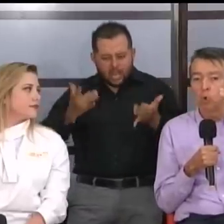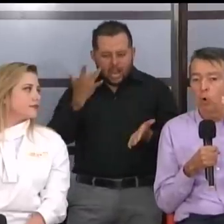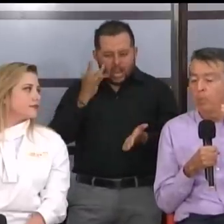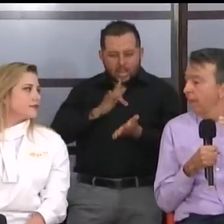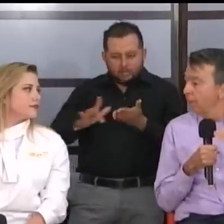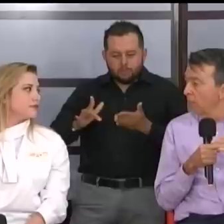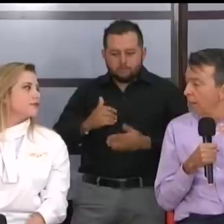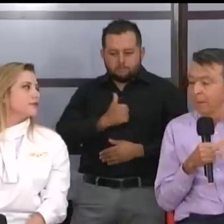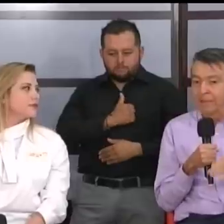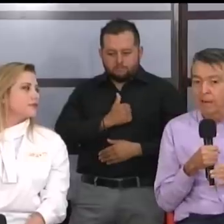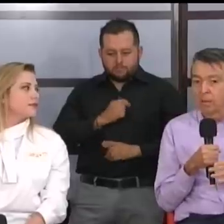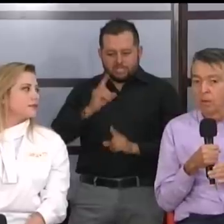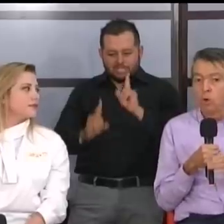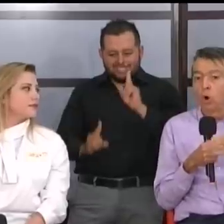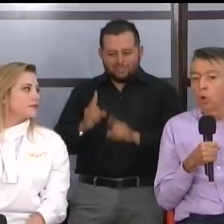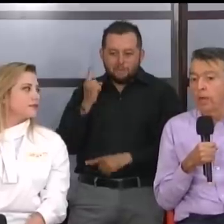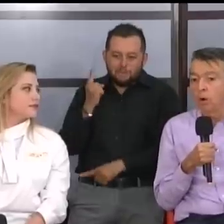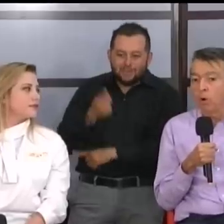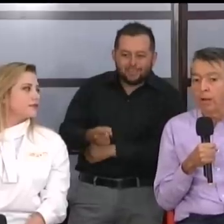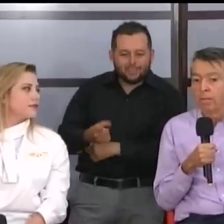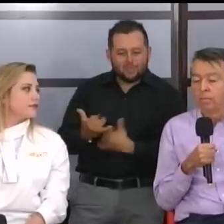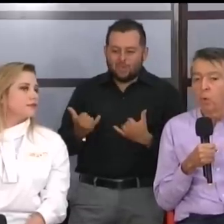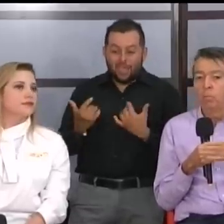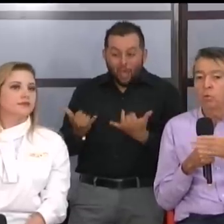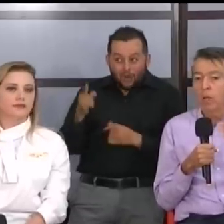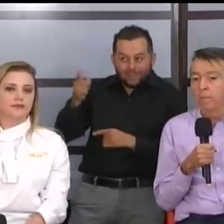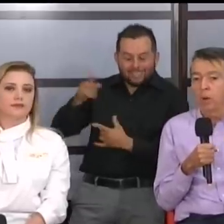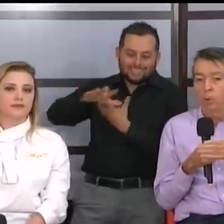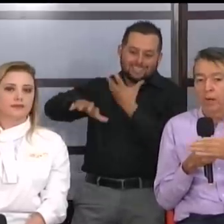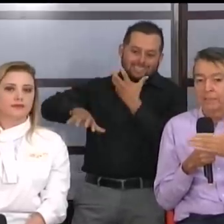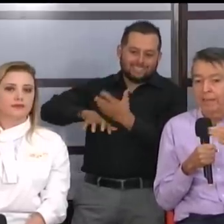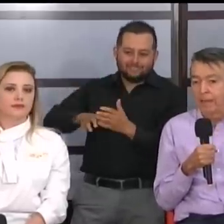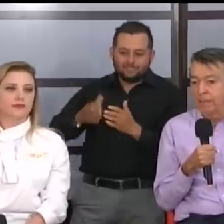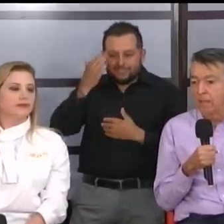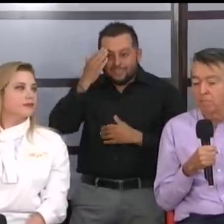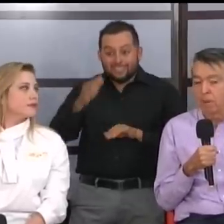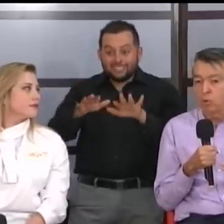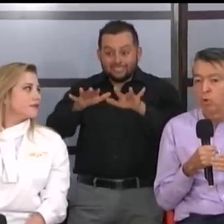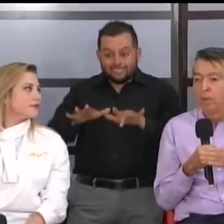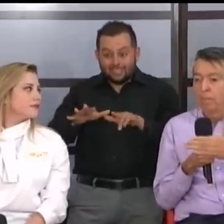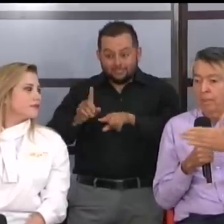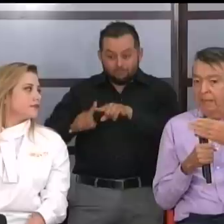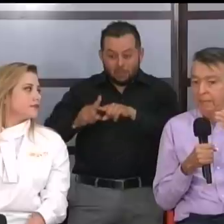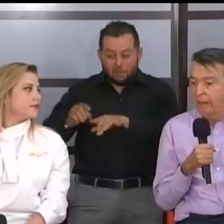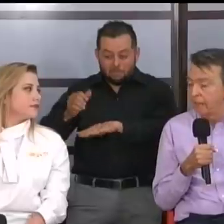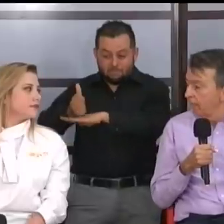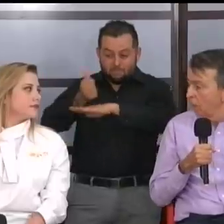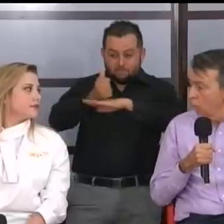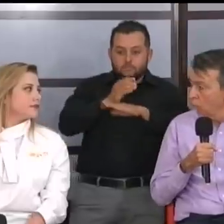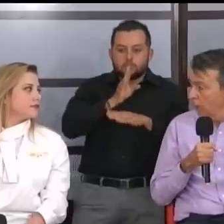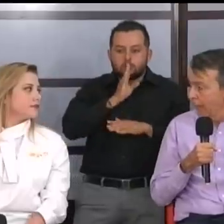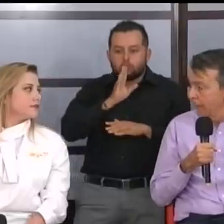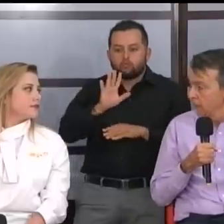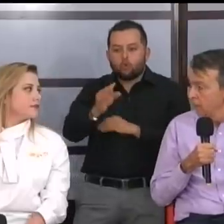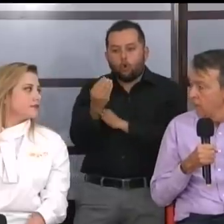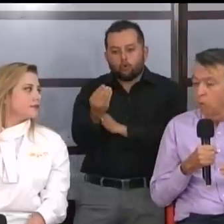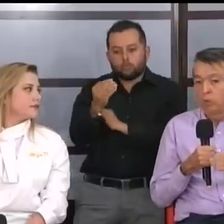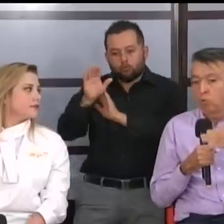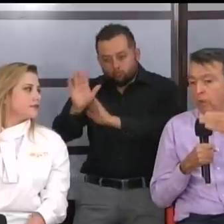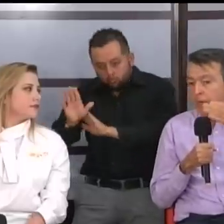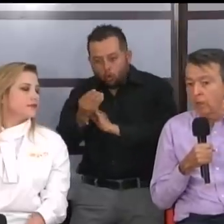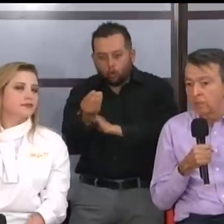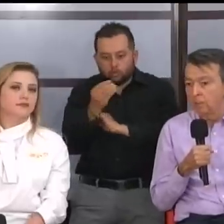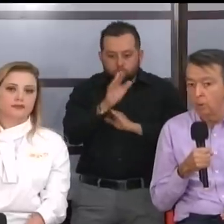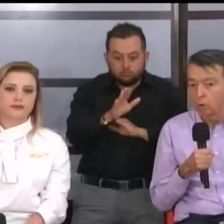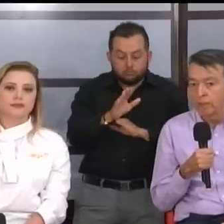tengan autonomía, que puedan mandar. No lo que hay ahora. Todo el mundo sabe, por ejemplo, que las secretarías de despacho pertenecen a determinados concejales, donde